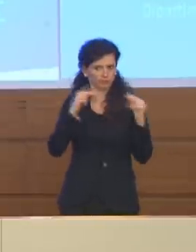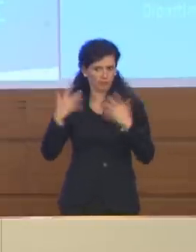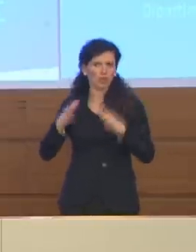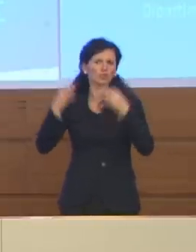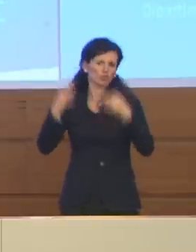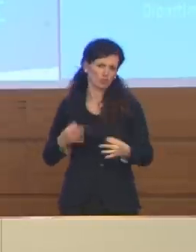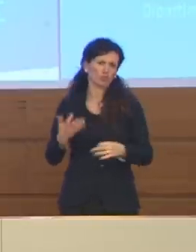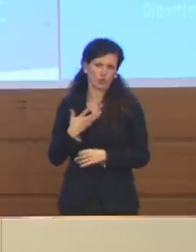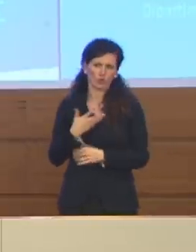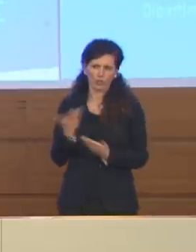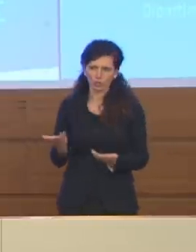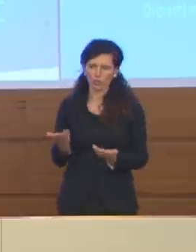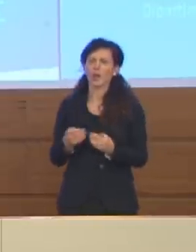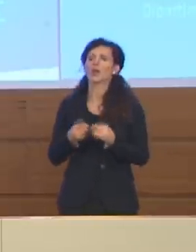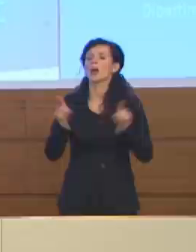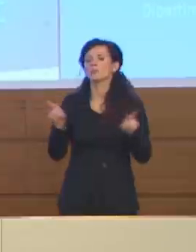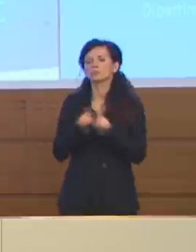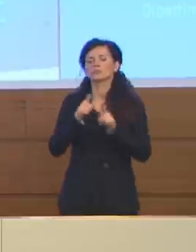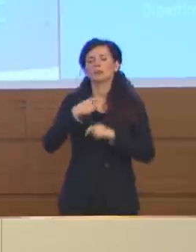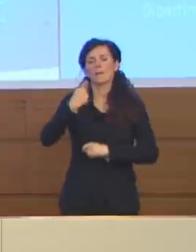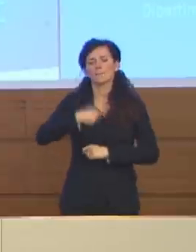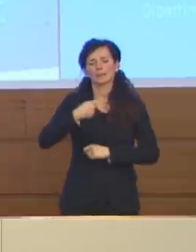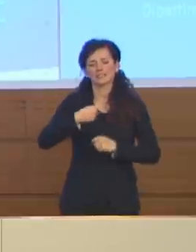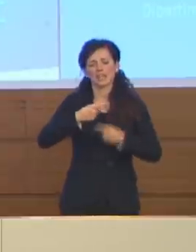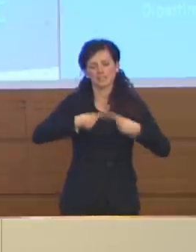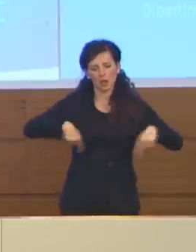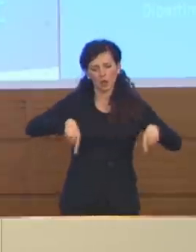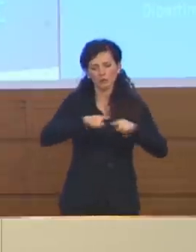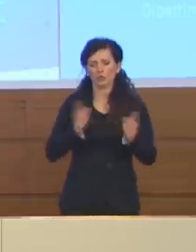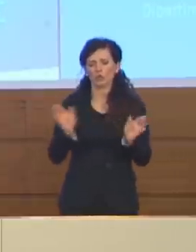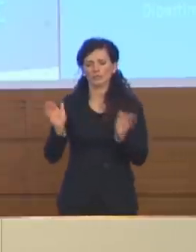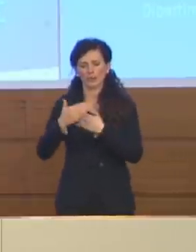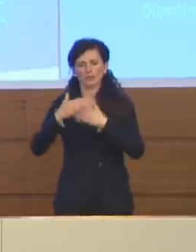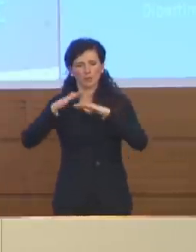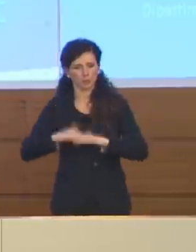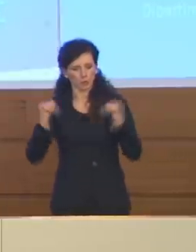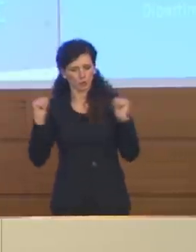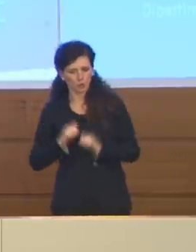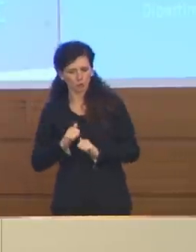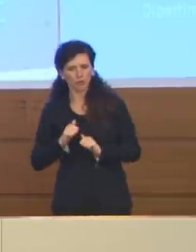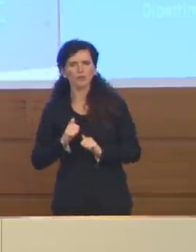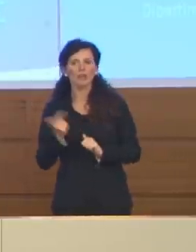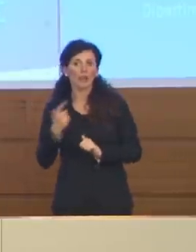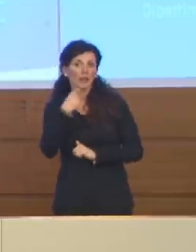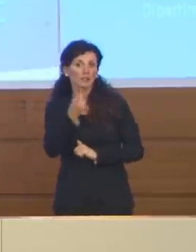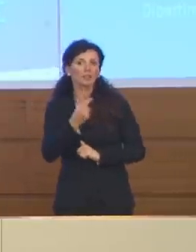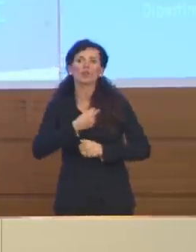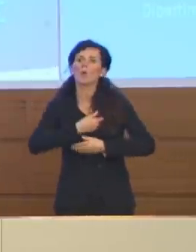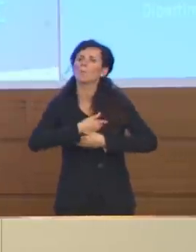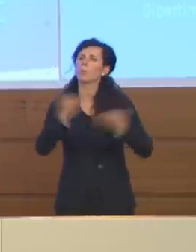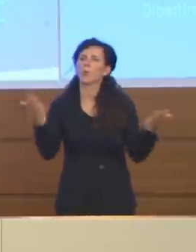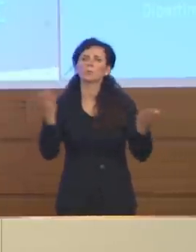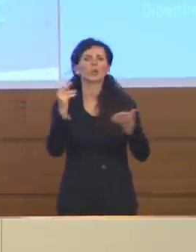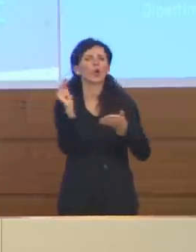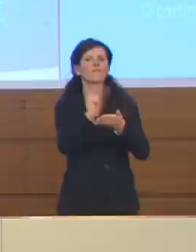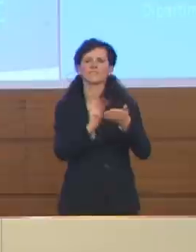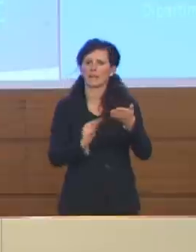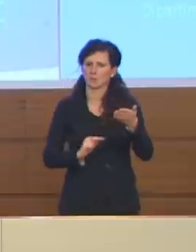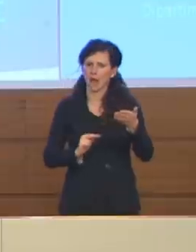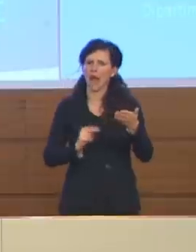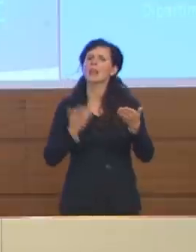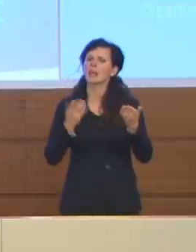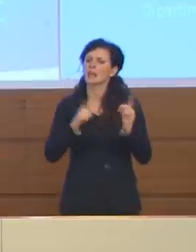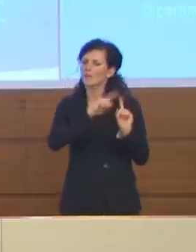come presidenza del consiglio dipartimento della protezione civile di rendere pubblici i verbali a che punto ai verbali del comitato tecnico scientifico